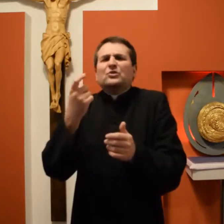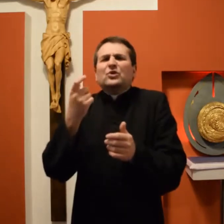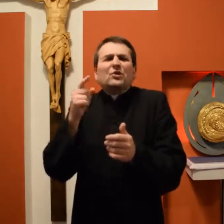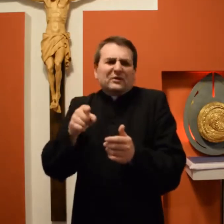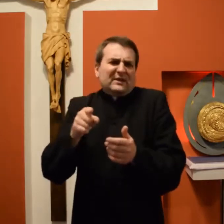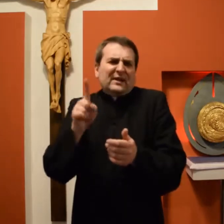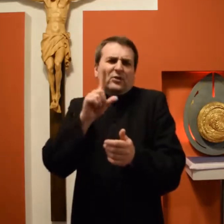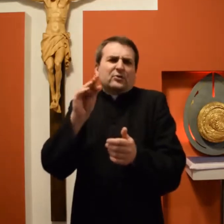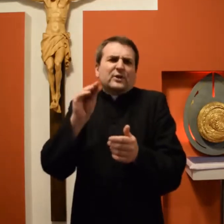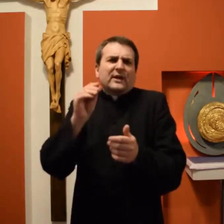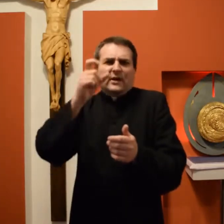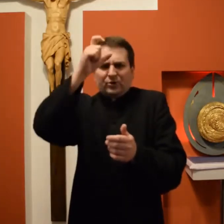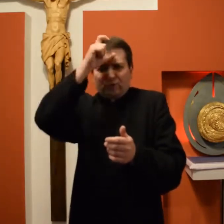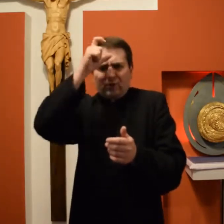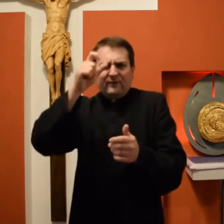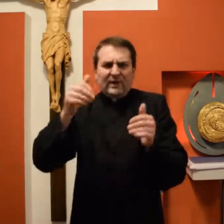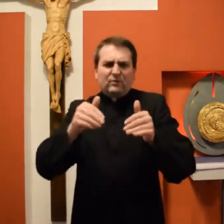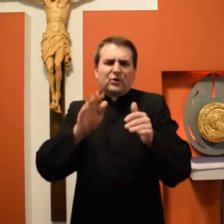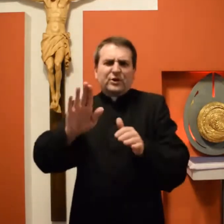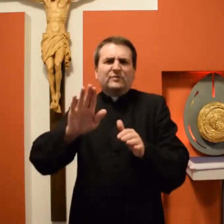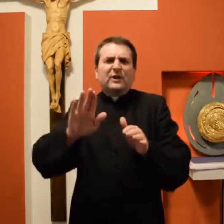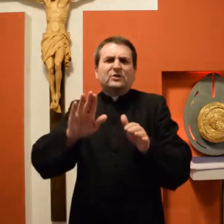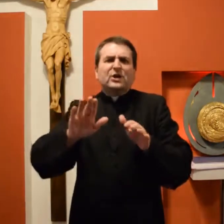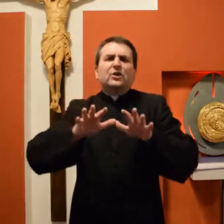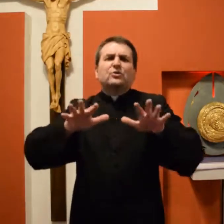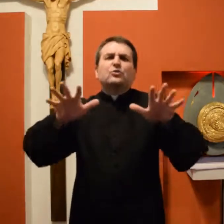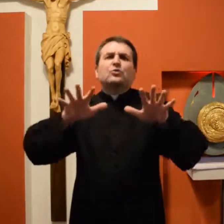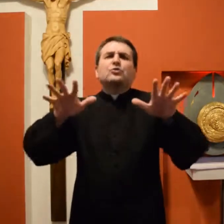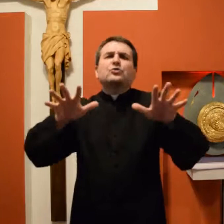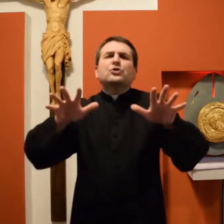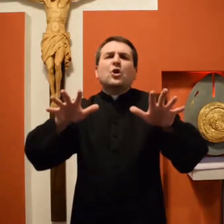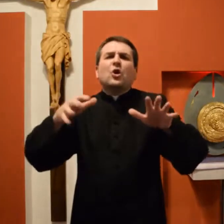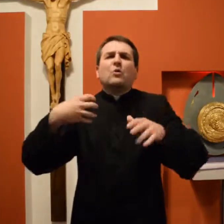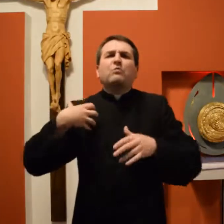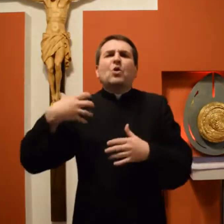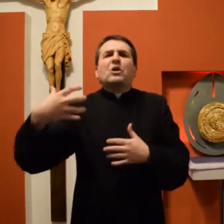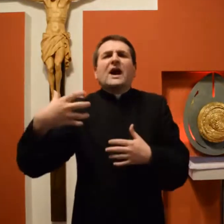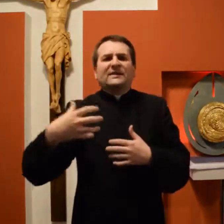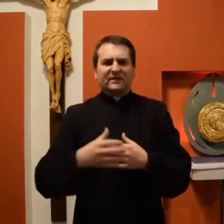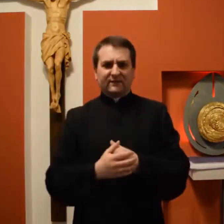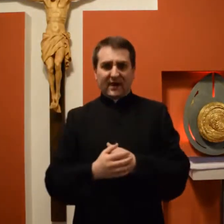co z tego, że człowiek może mieć dużo bogactwa,